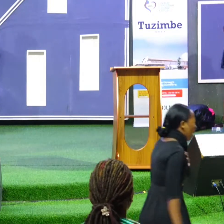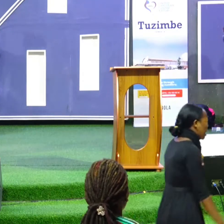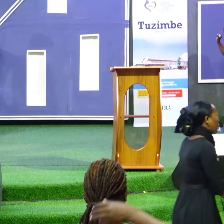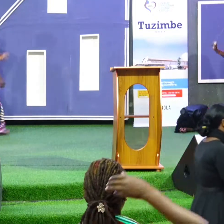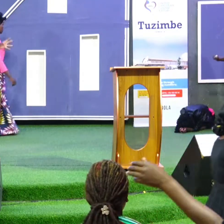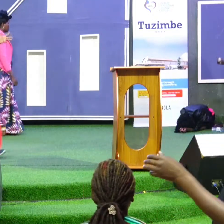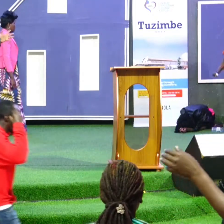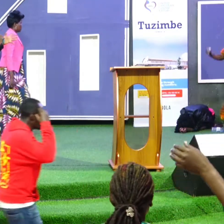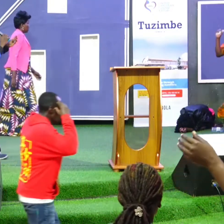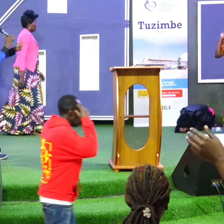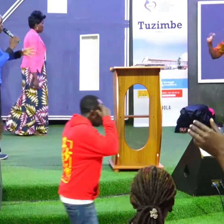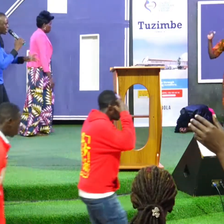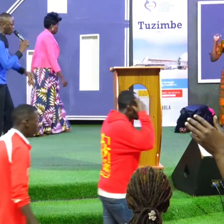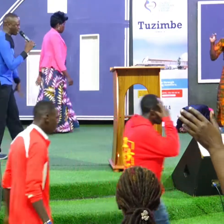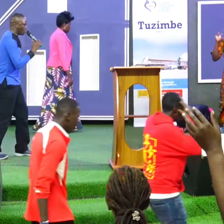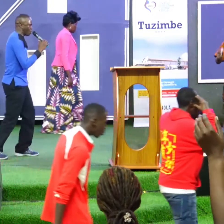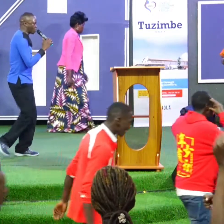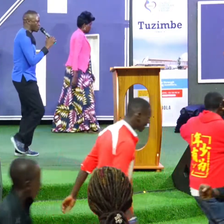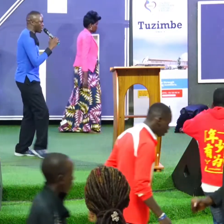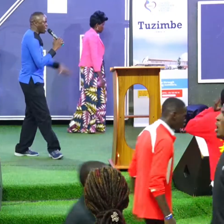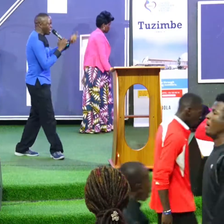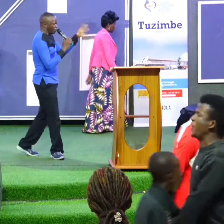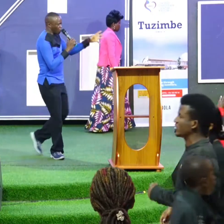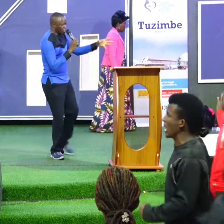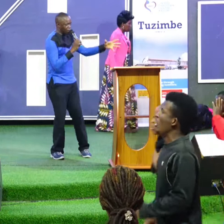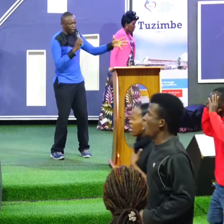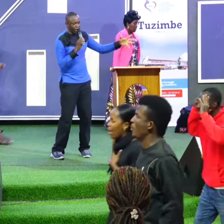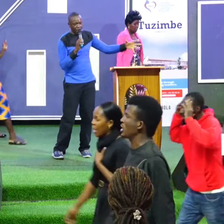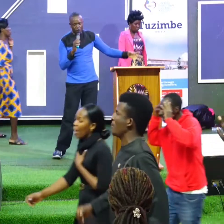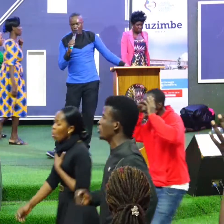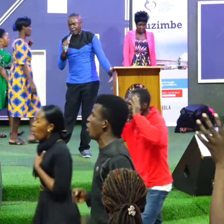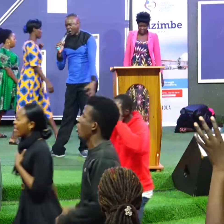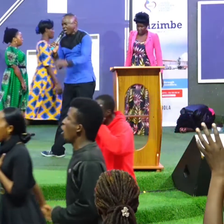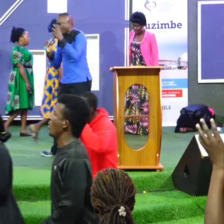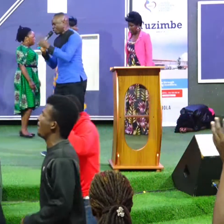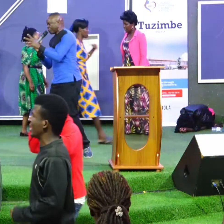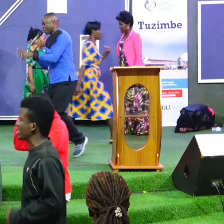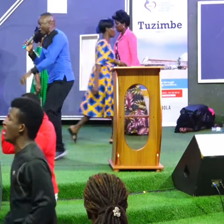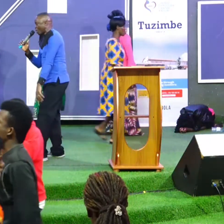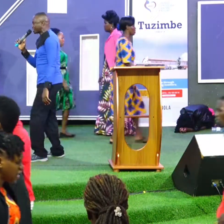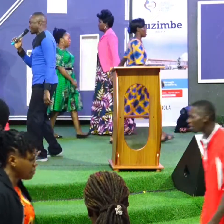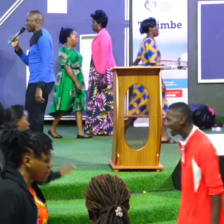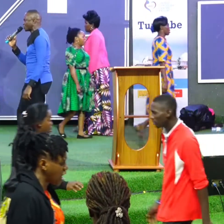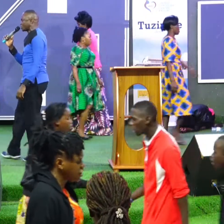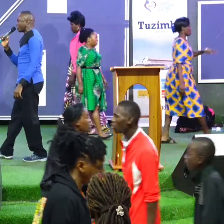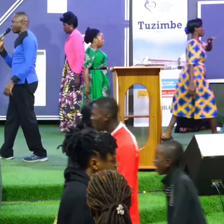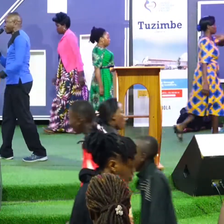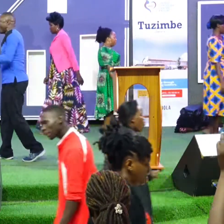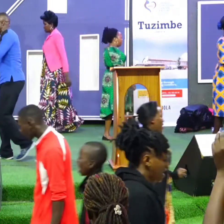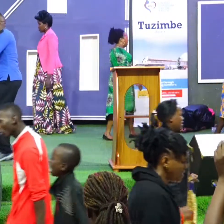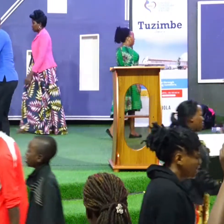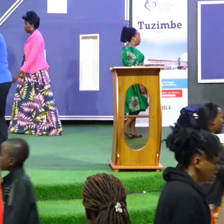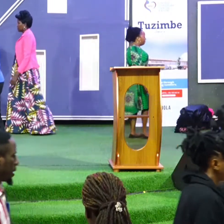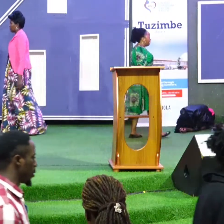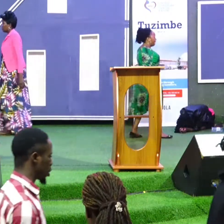nomukisa Emikono jabana bange jigenda kubera ko mukisa Emikono jabana bange mukama Buli chebina kwatanga ko chitafe